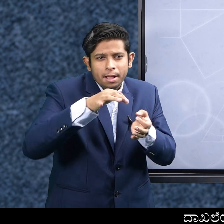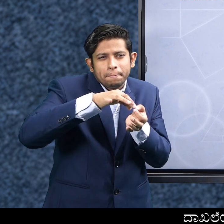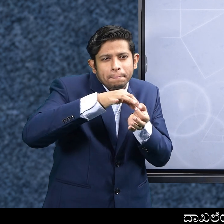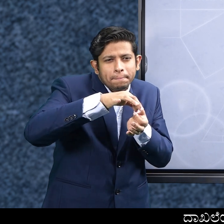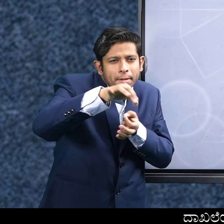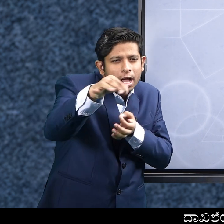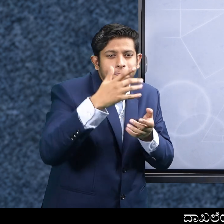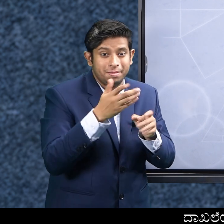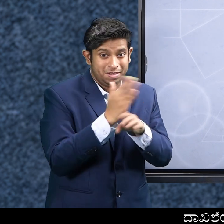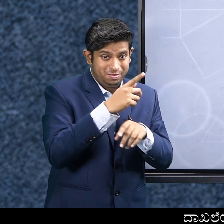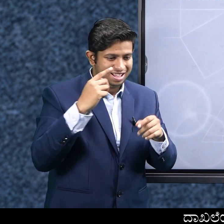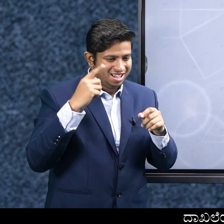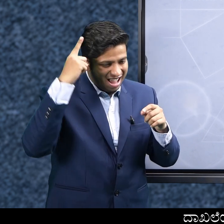ದಾಖಲೆಯನ್ನ ಇಟ್ಟುಕೊಂಡಿದೆ.